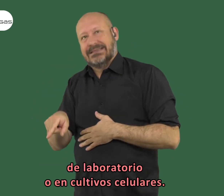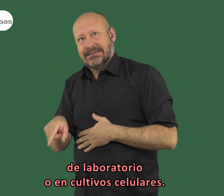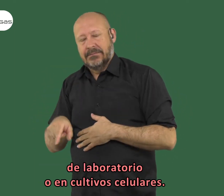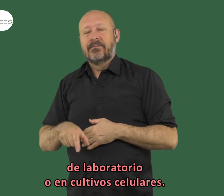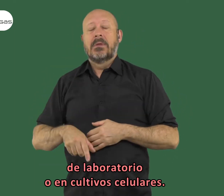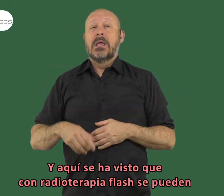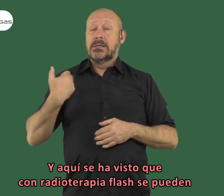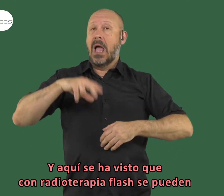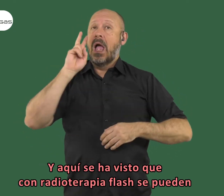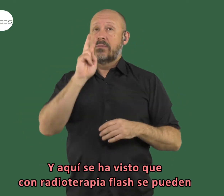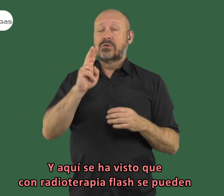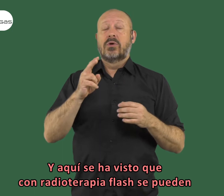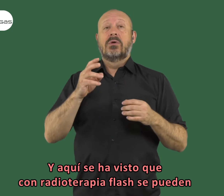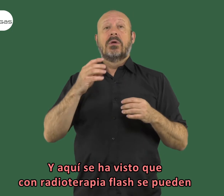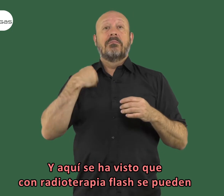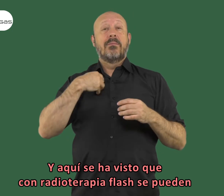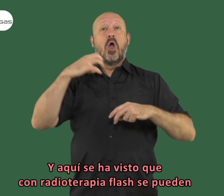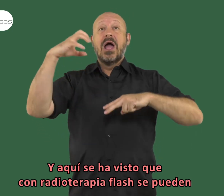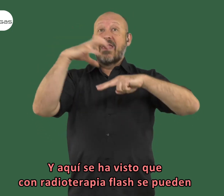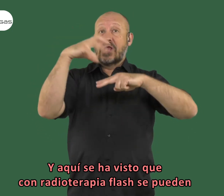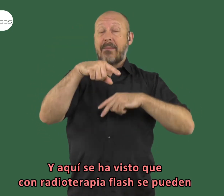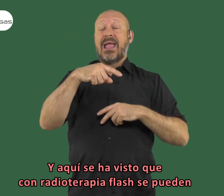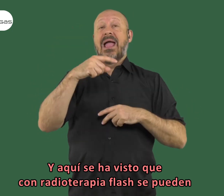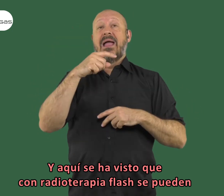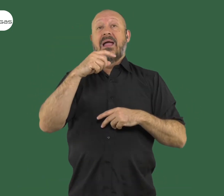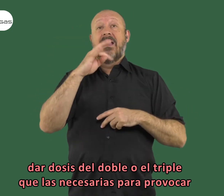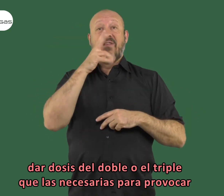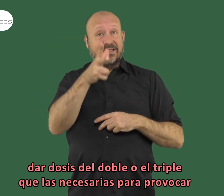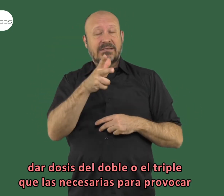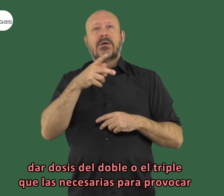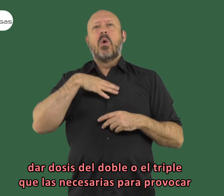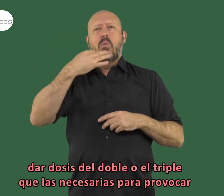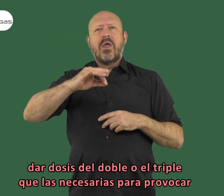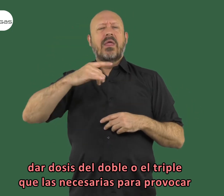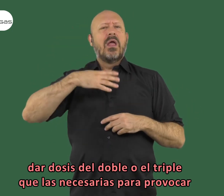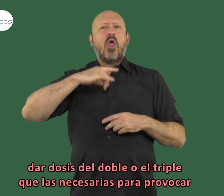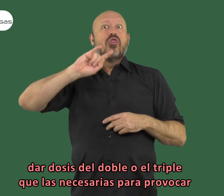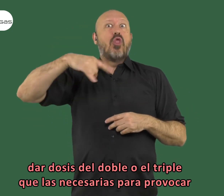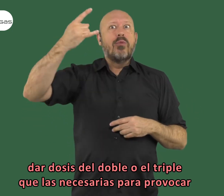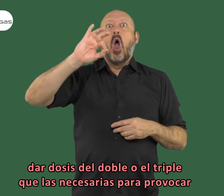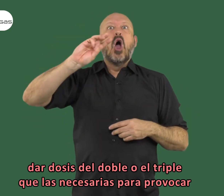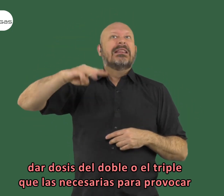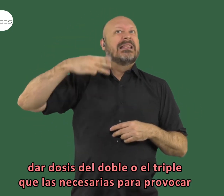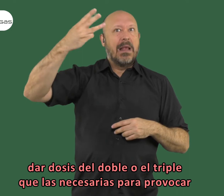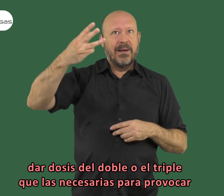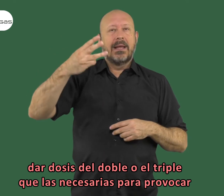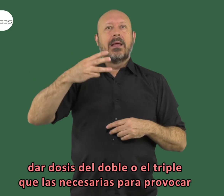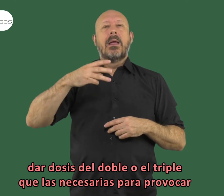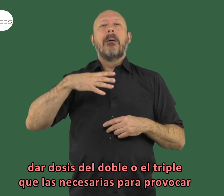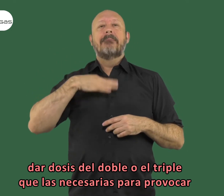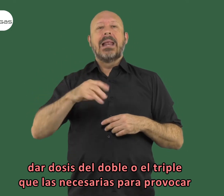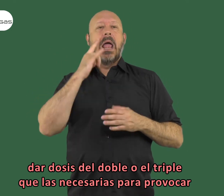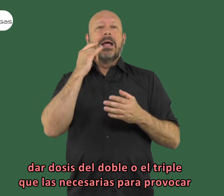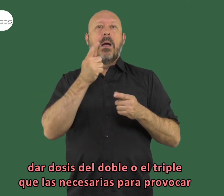cultivos celulares. Se ha visto que con radioterapia flash se pueden dar dosis del doble o del triple que